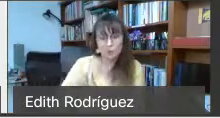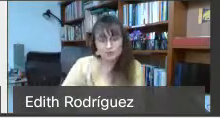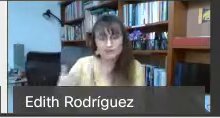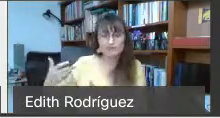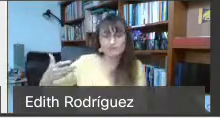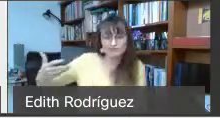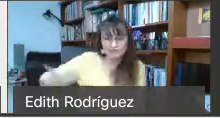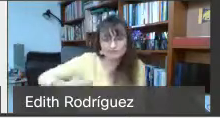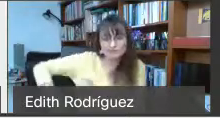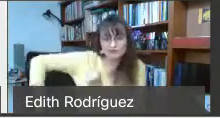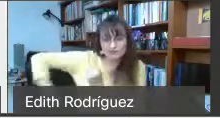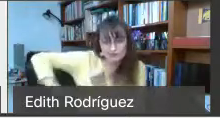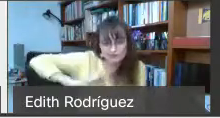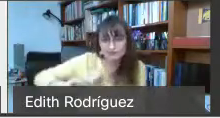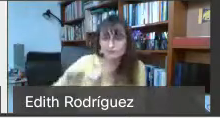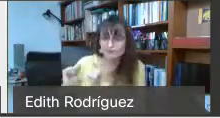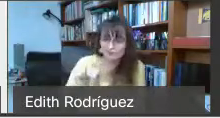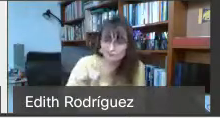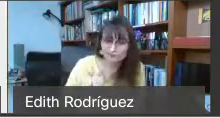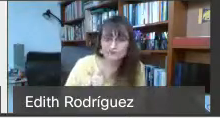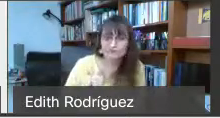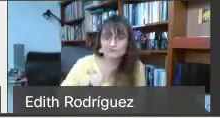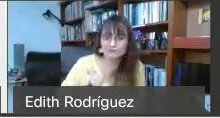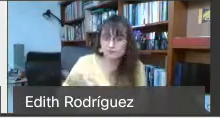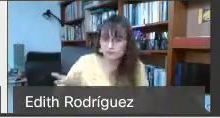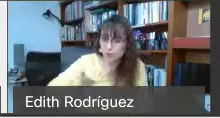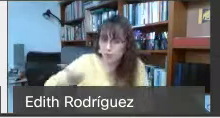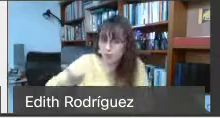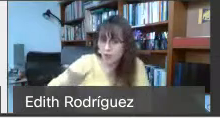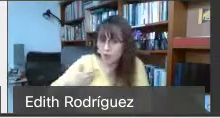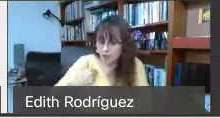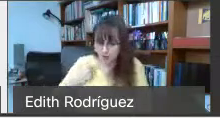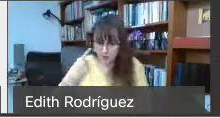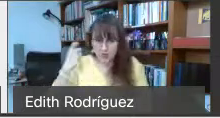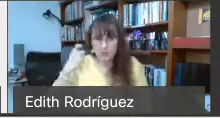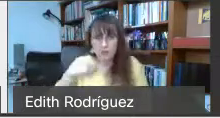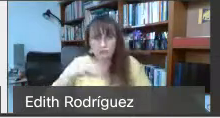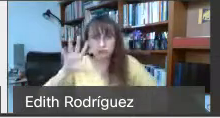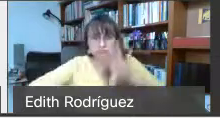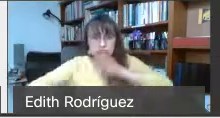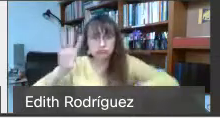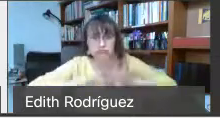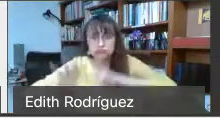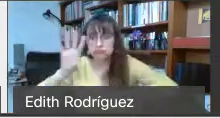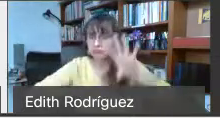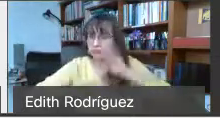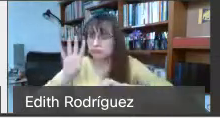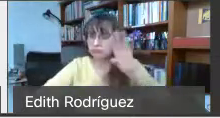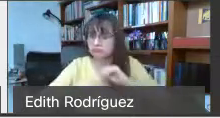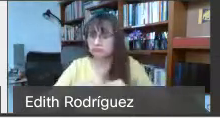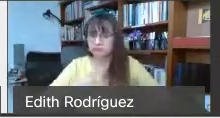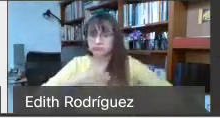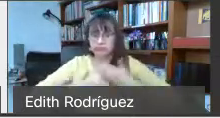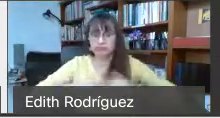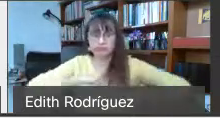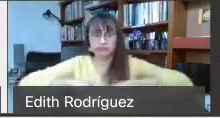Es muy importante tener en cuenta el entorno familiar donde el ser humano se desarrolla y ese entorno, cómo